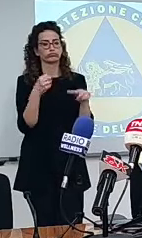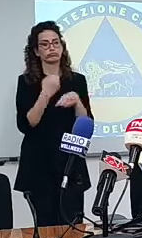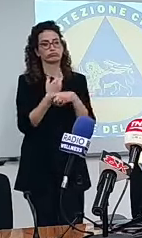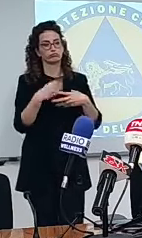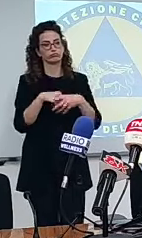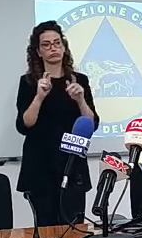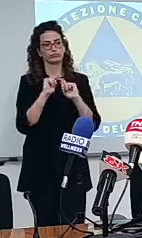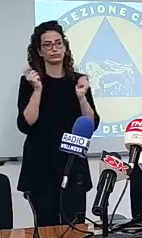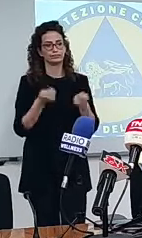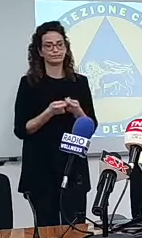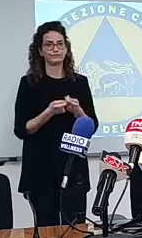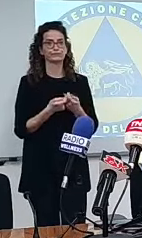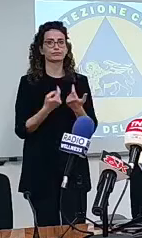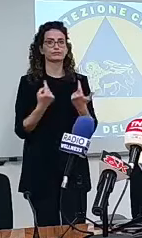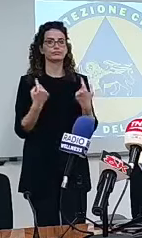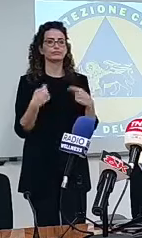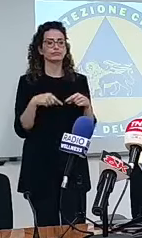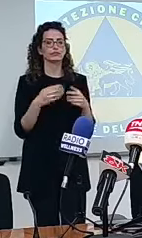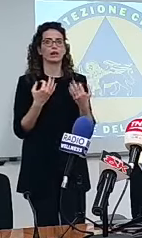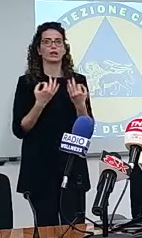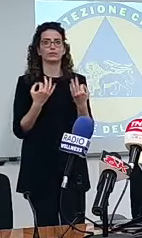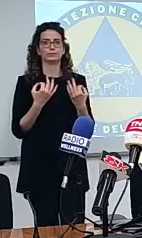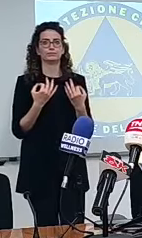generale. Ecco, allora, per carità,